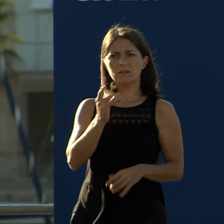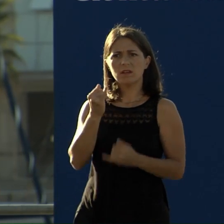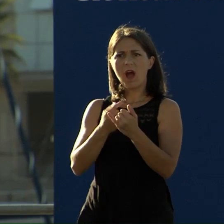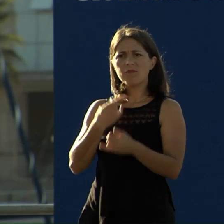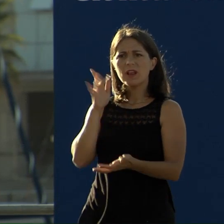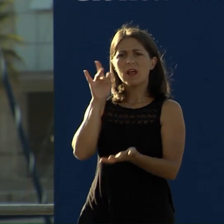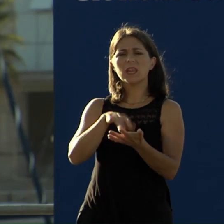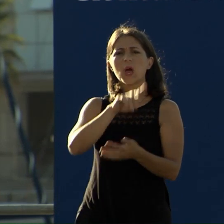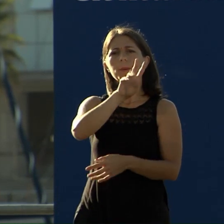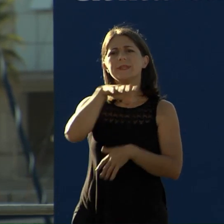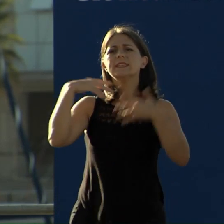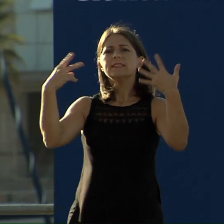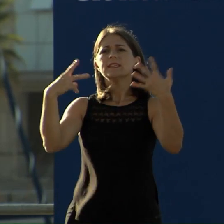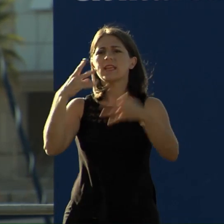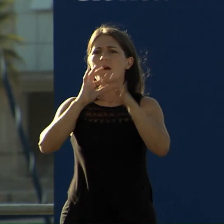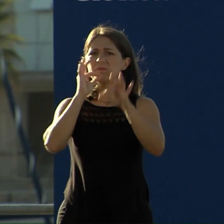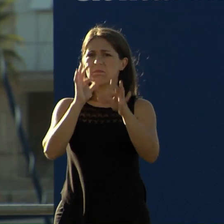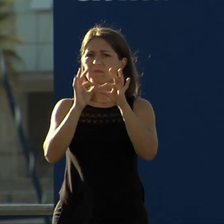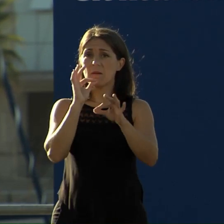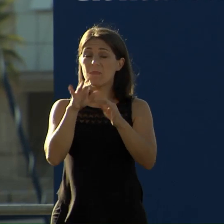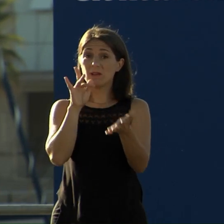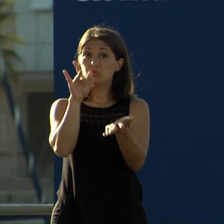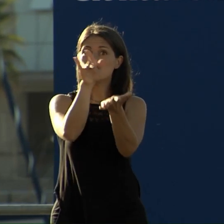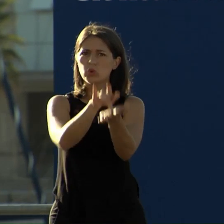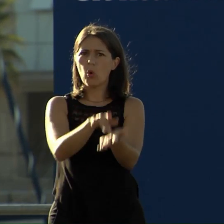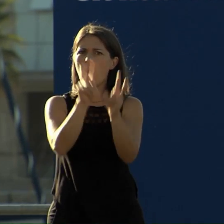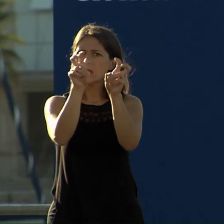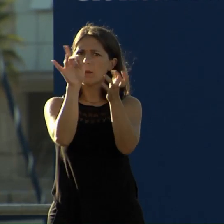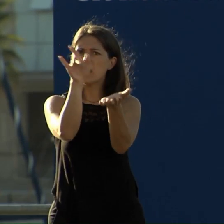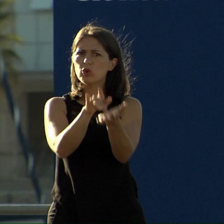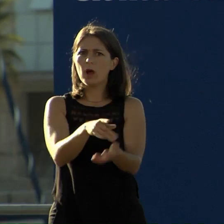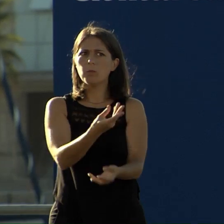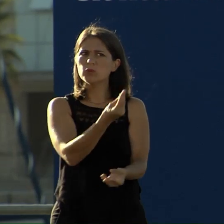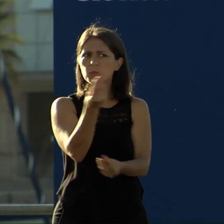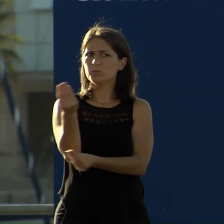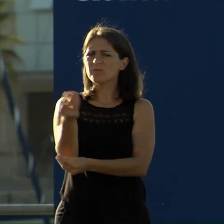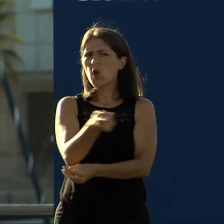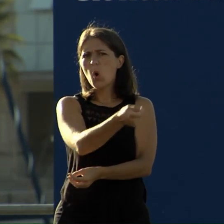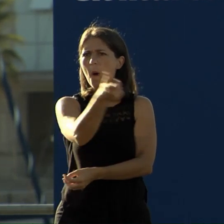hecho al 27 de septiembre. Muy pocos se atreven a hacer referencias así.